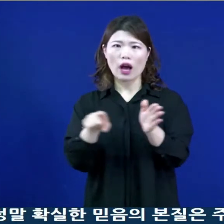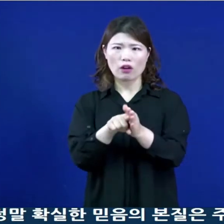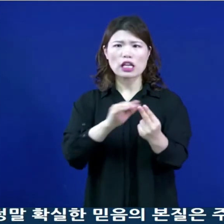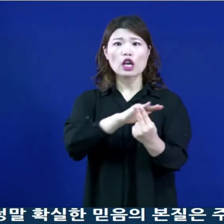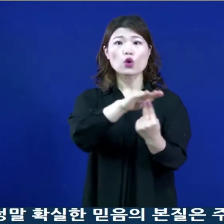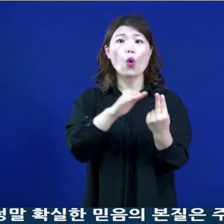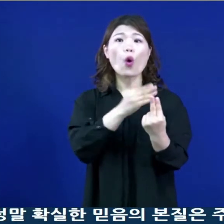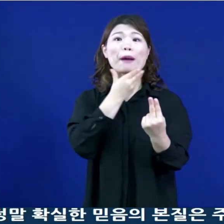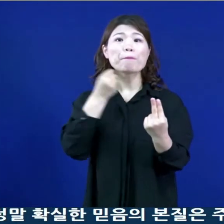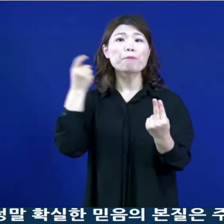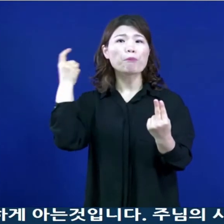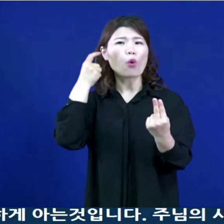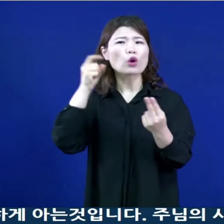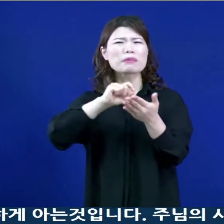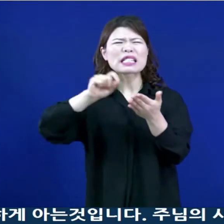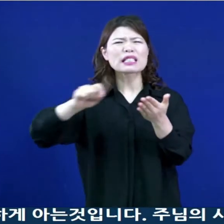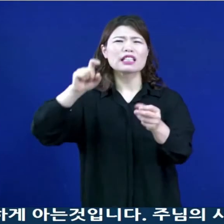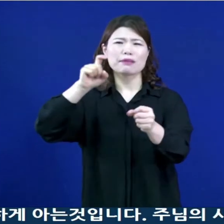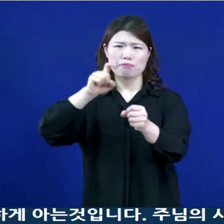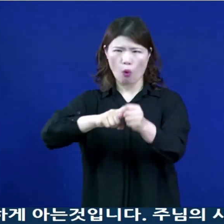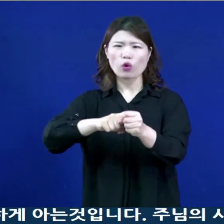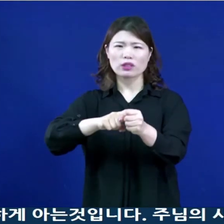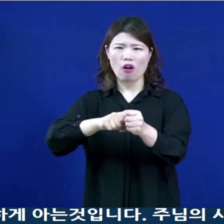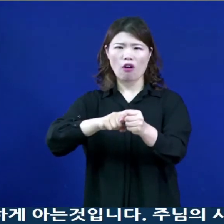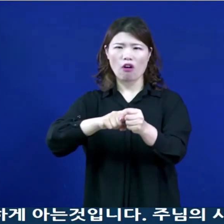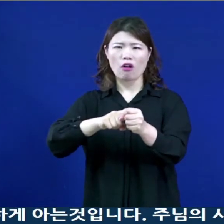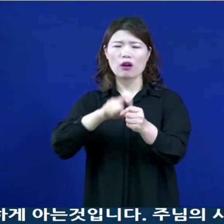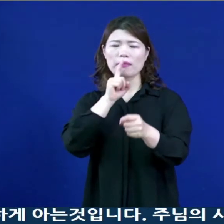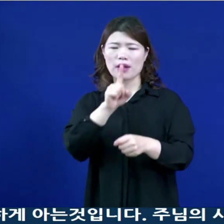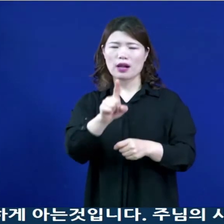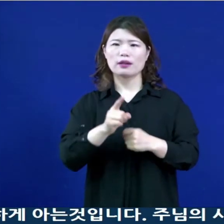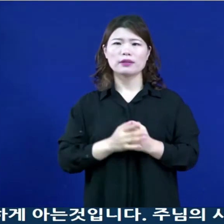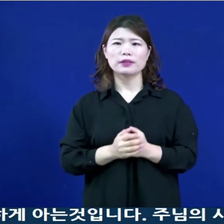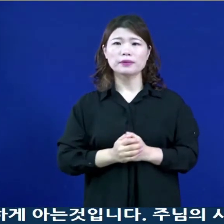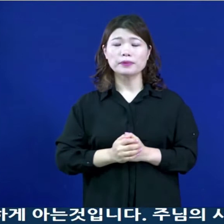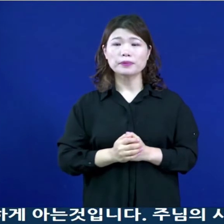요한복음이 쓰여진 목적이라고 설명을 하고 있는 것이죠.